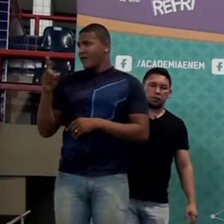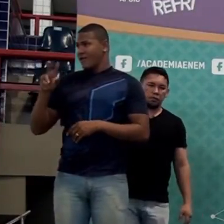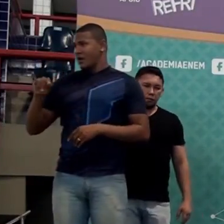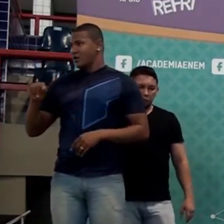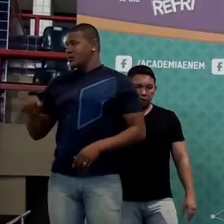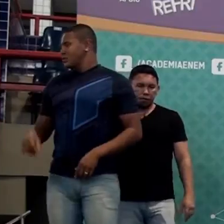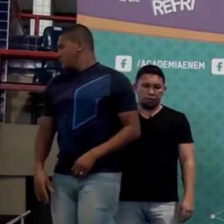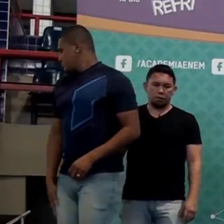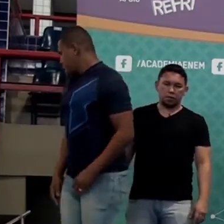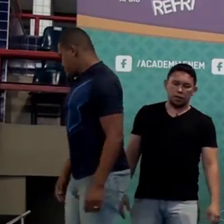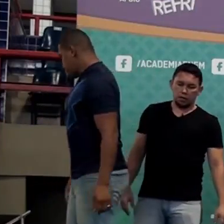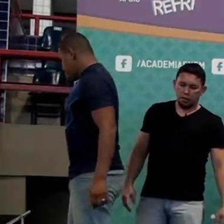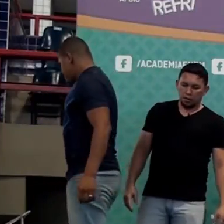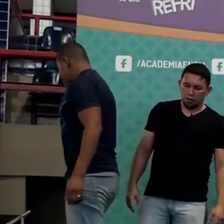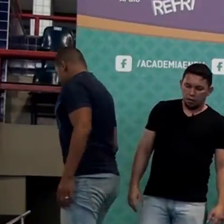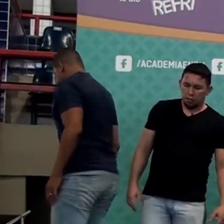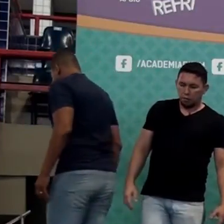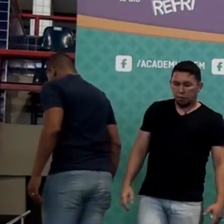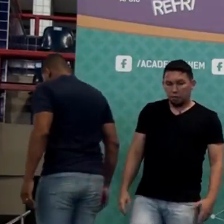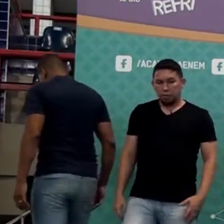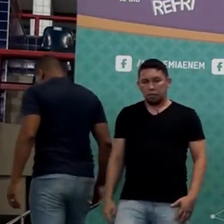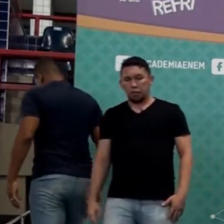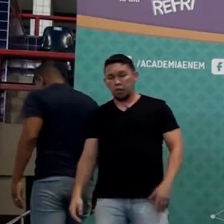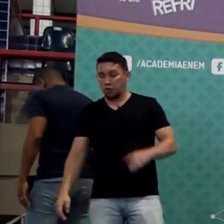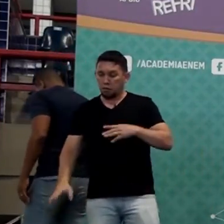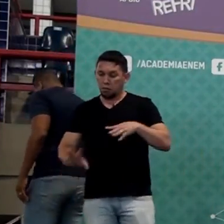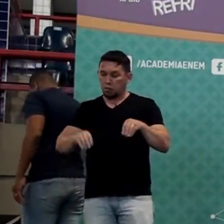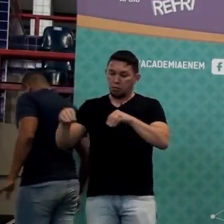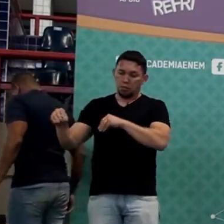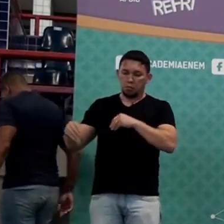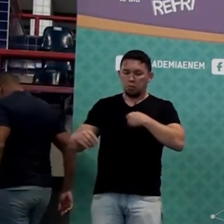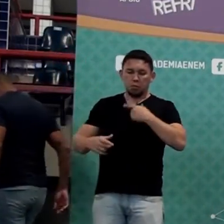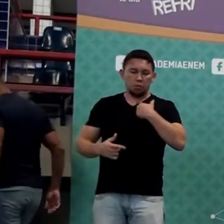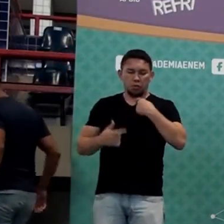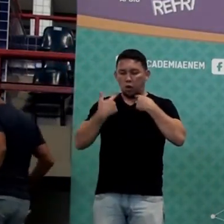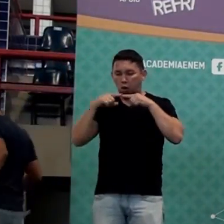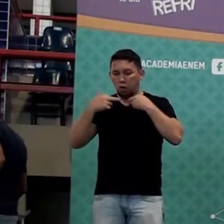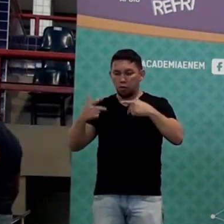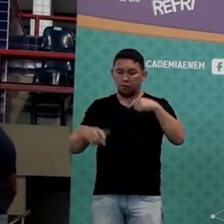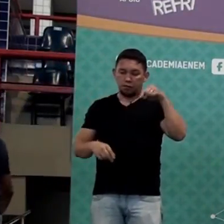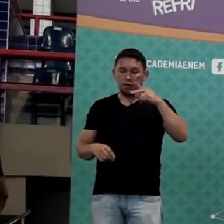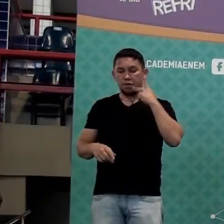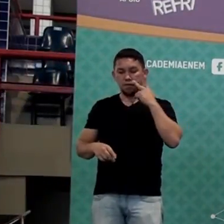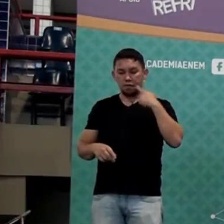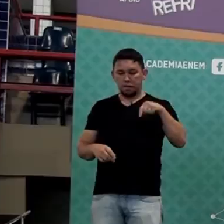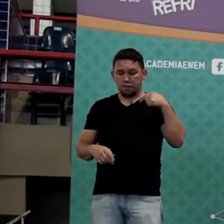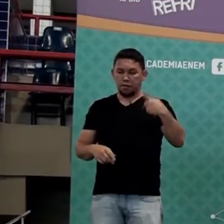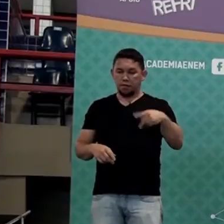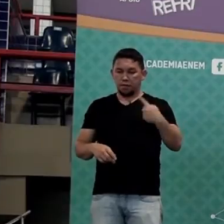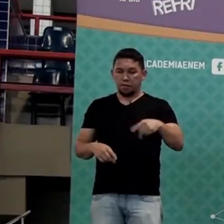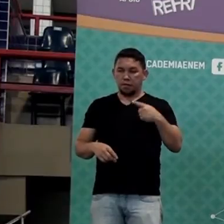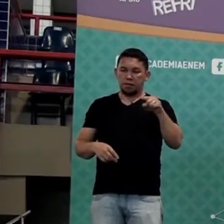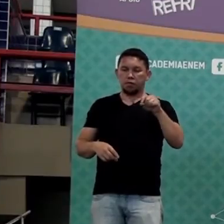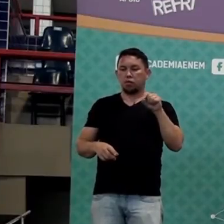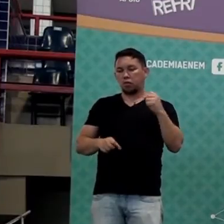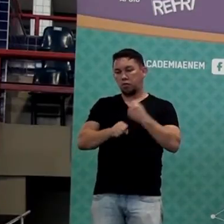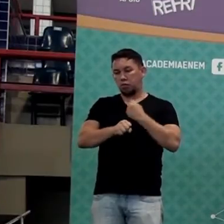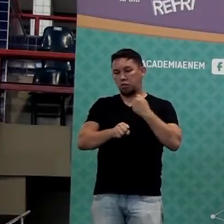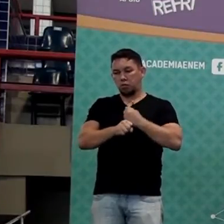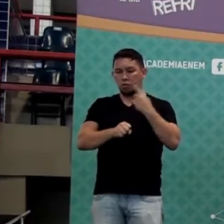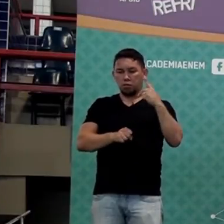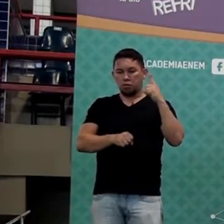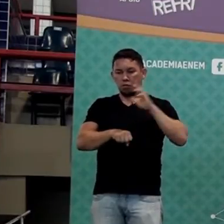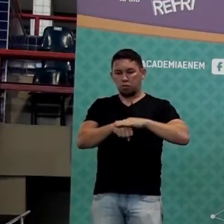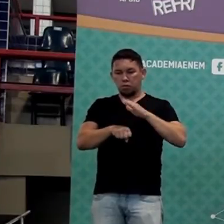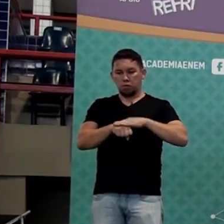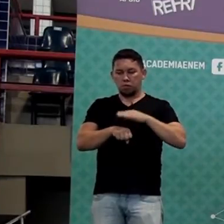questionar, você ia brigar. É o que está acontecendo, né? Aqui em Fortaleza mesmo, gente, não vamos longe não. Quando foram construir